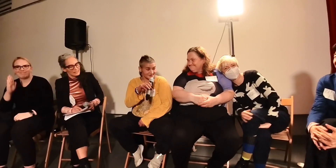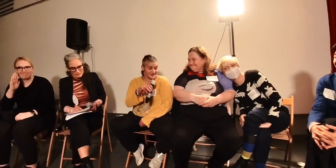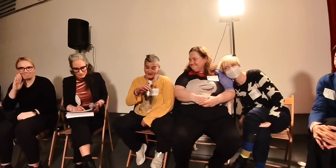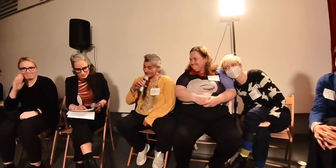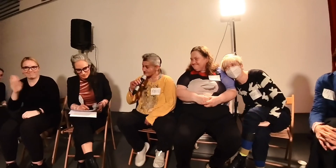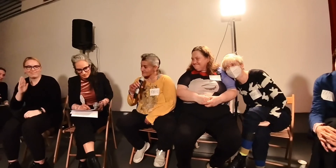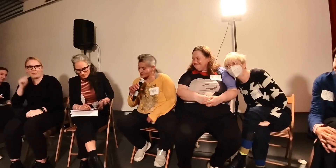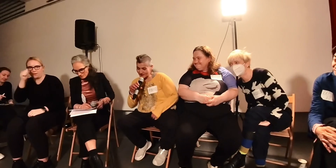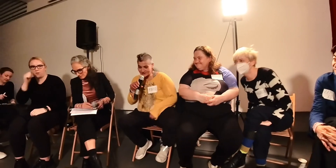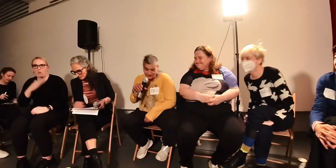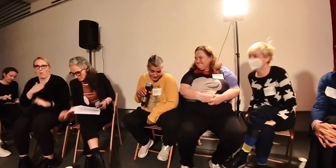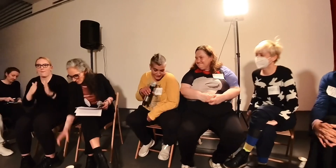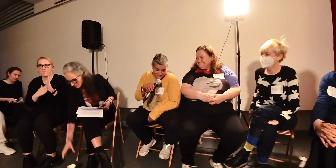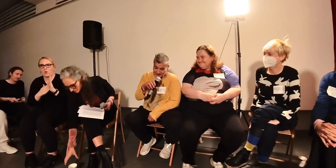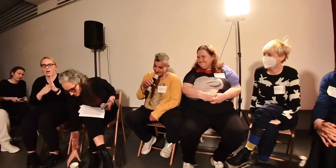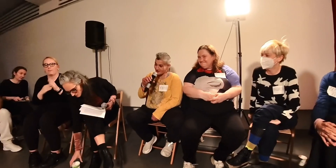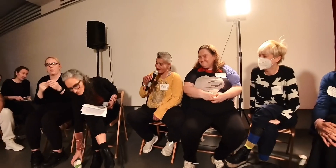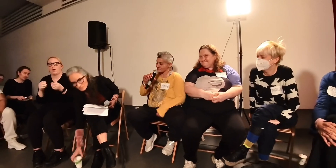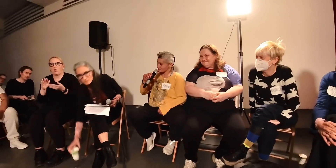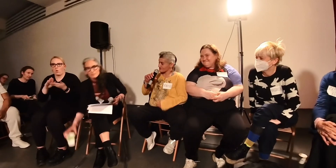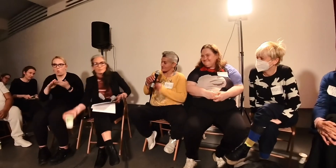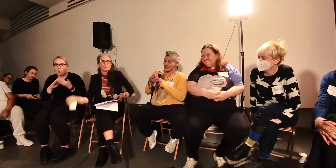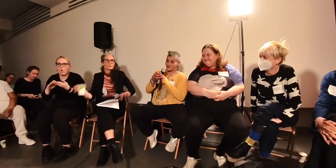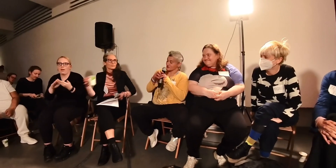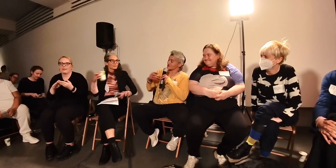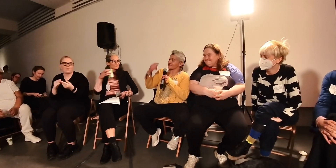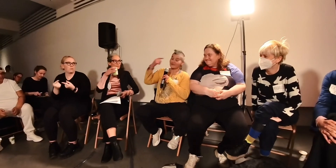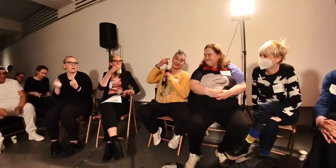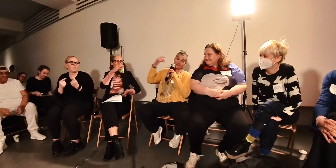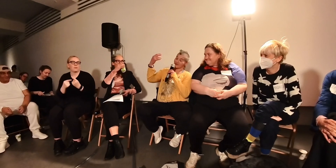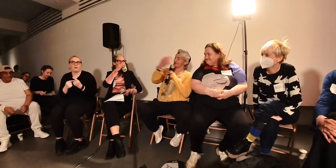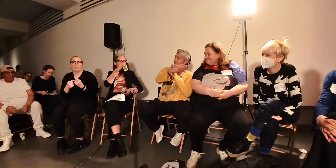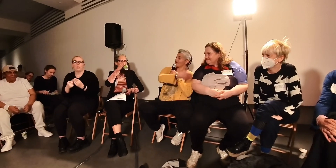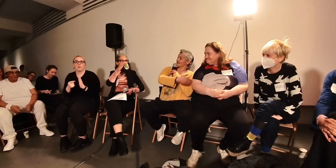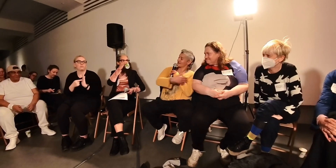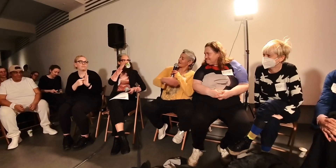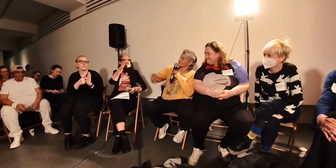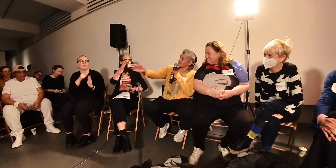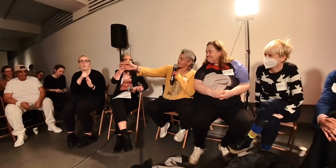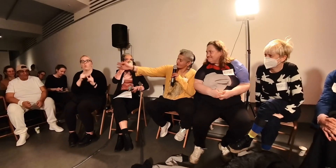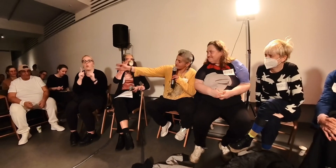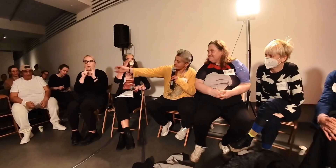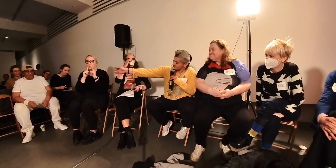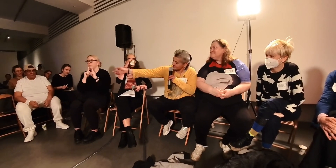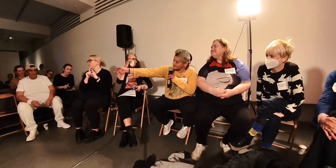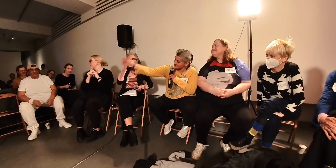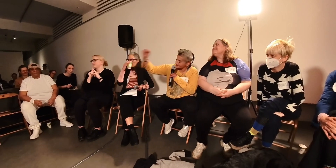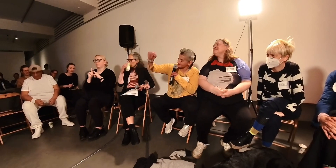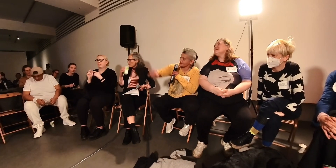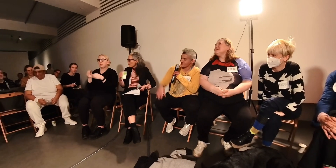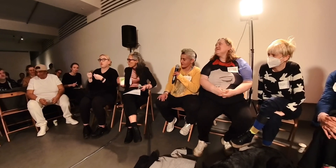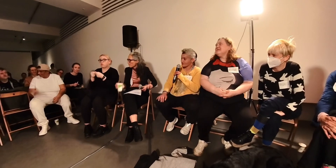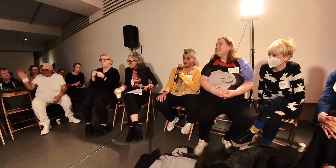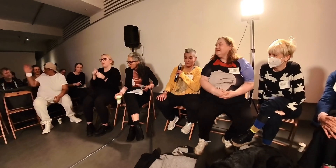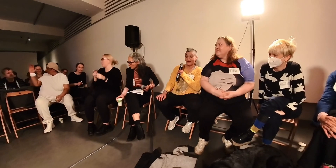Ahoj, takže já jsem Monika z kolektivu Prádelna a představím nás všechny. Tady vedle mě je Helenka, tamhle mezi lidma